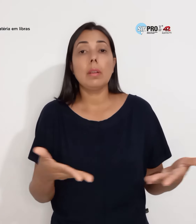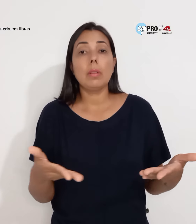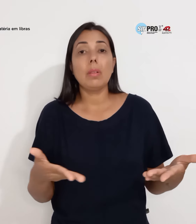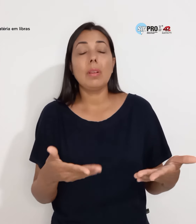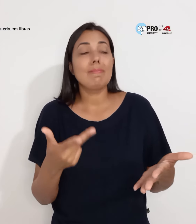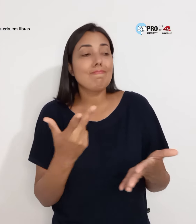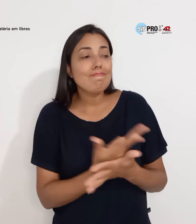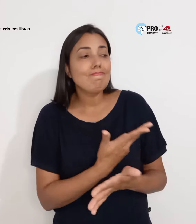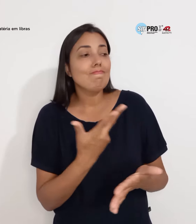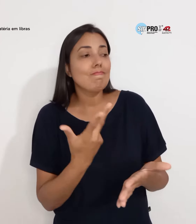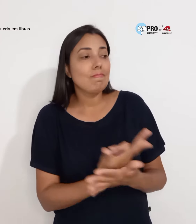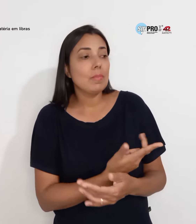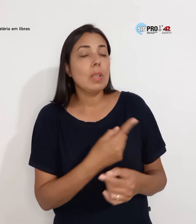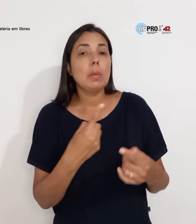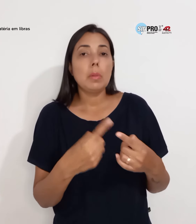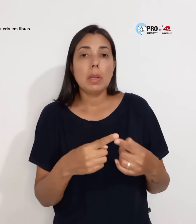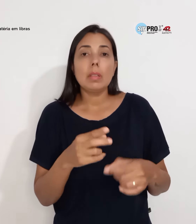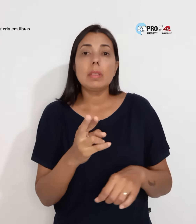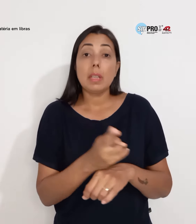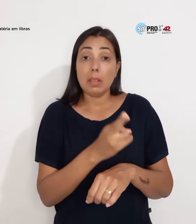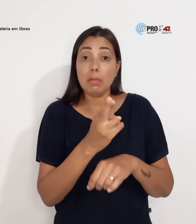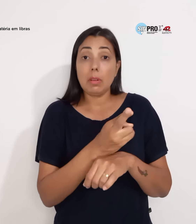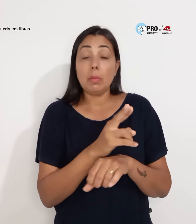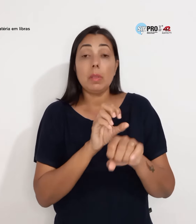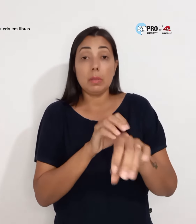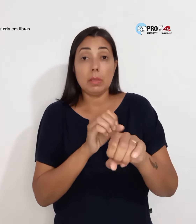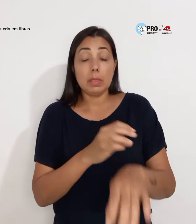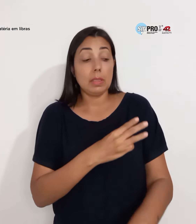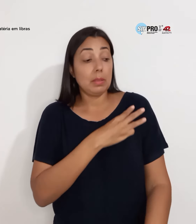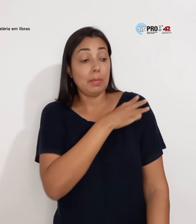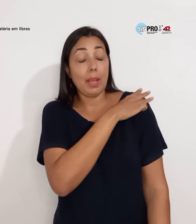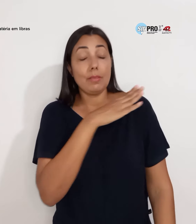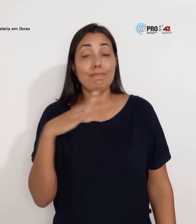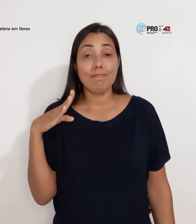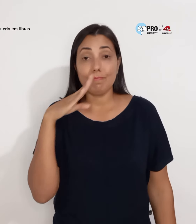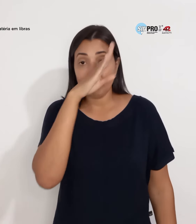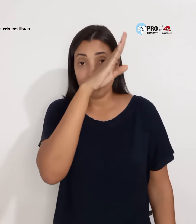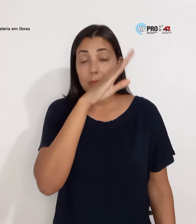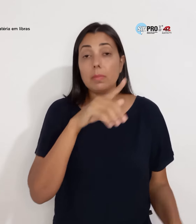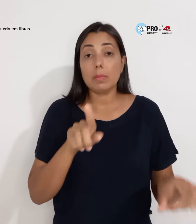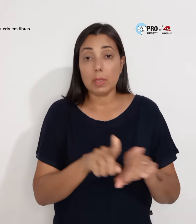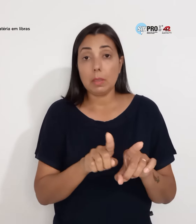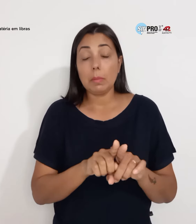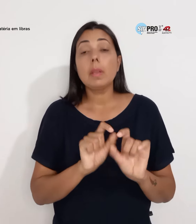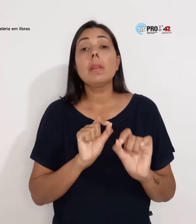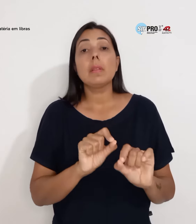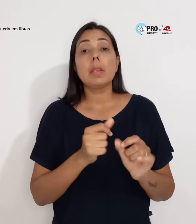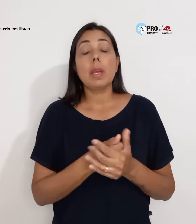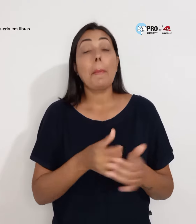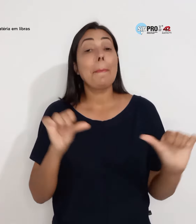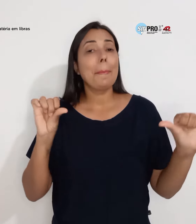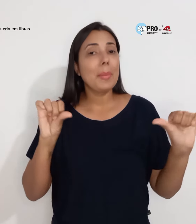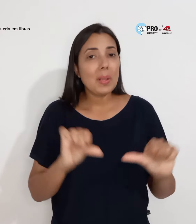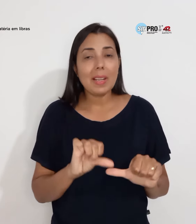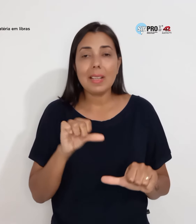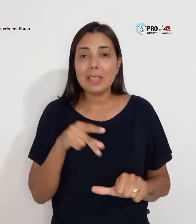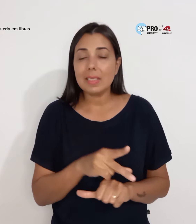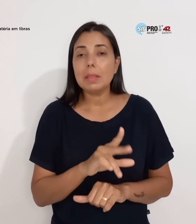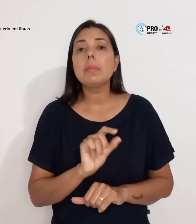extremamente lesados pela reforma do ensino médio do governo Bolsonaro. Também visa a piorar cada vez mais